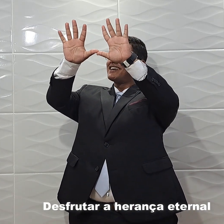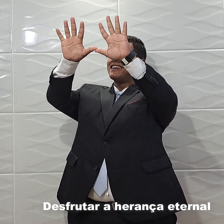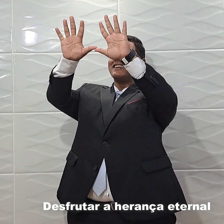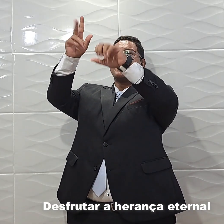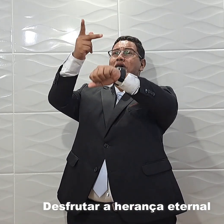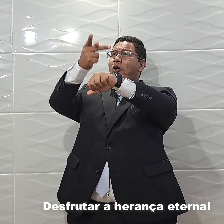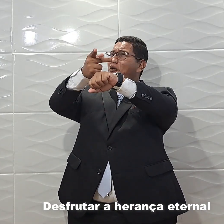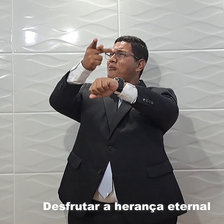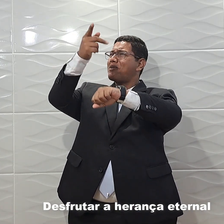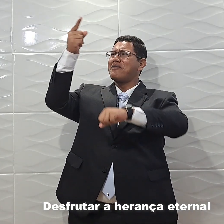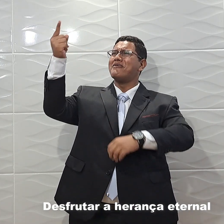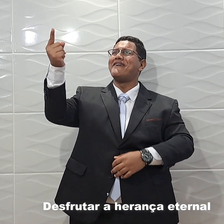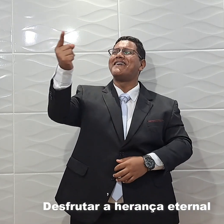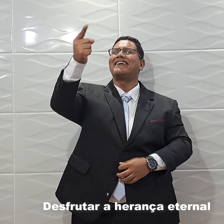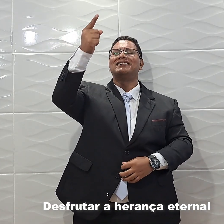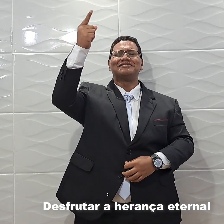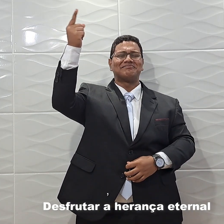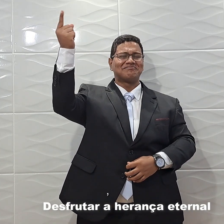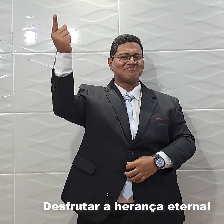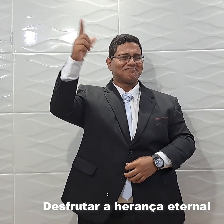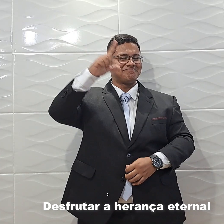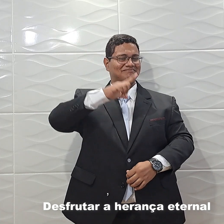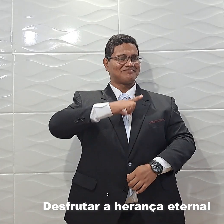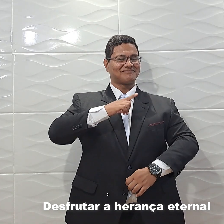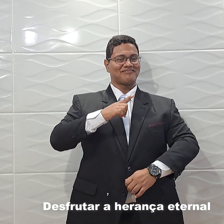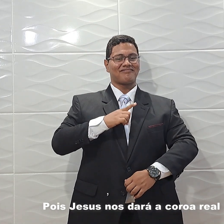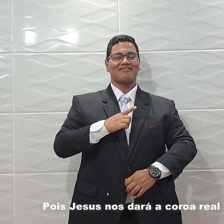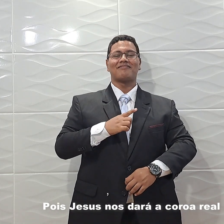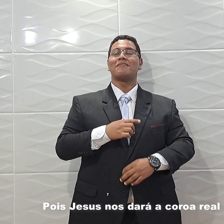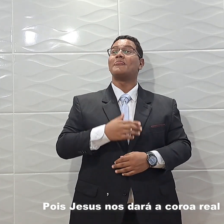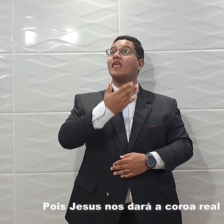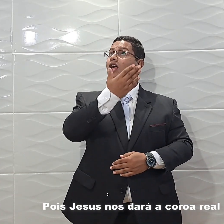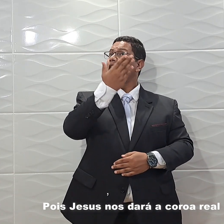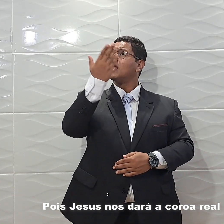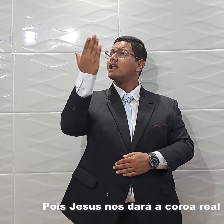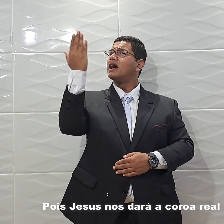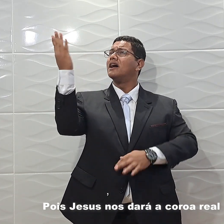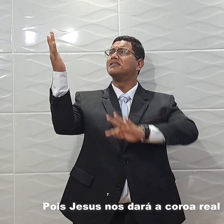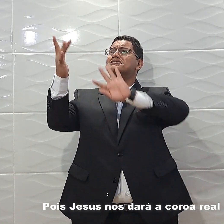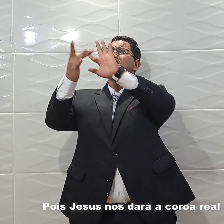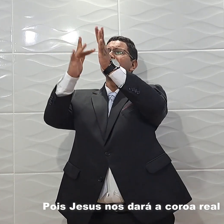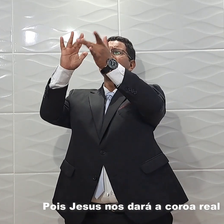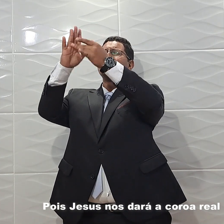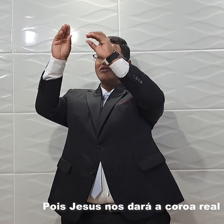herança eternal Pois Jesus nos dará a